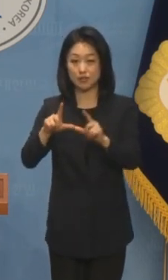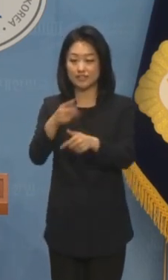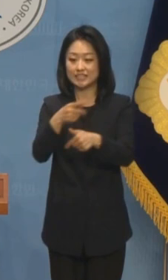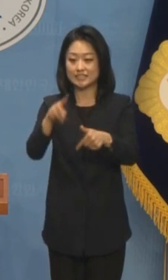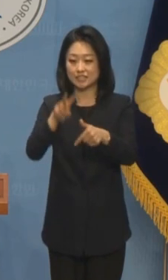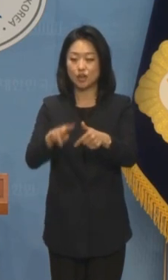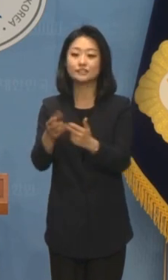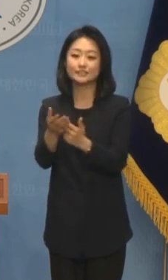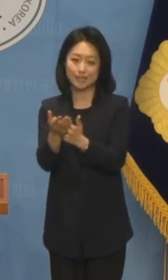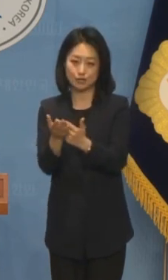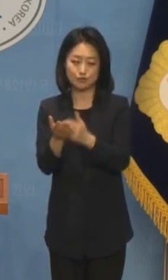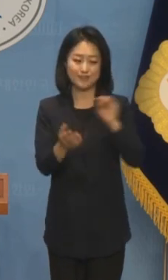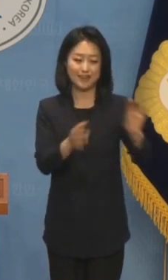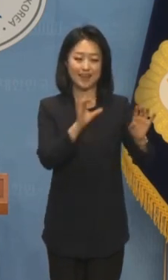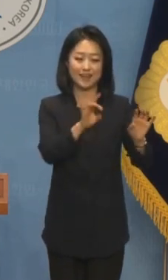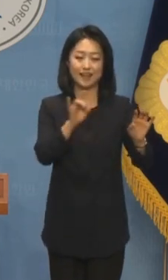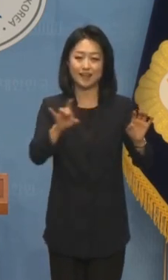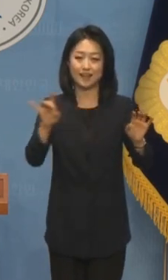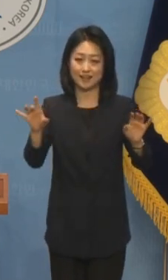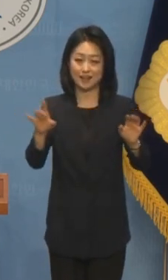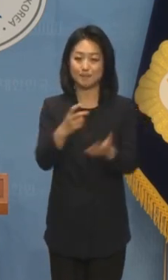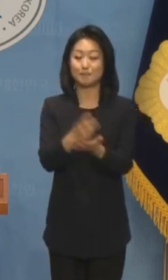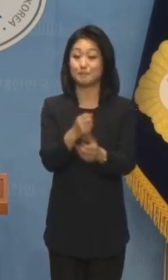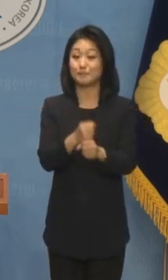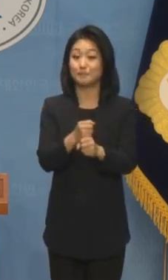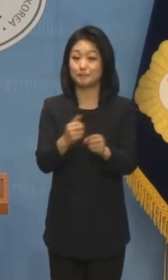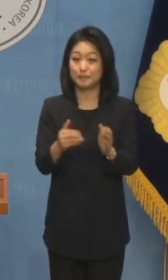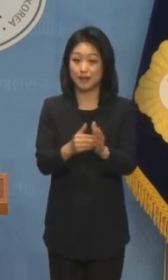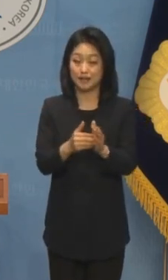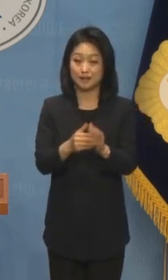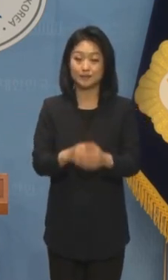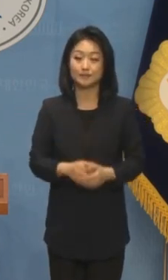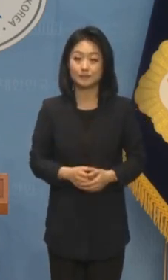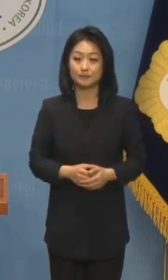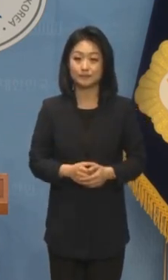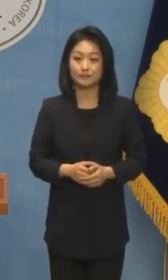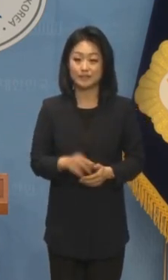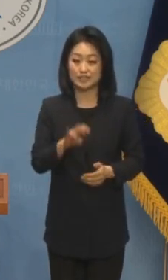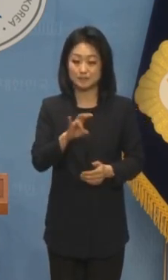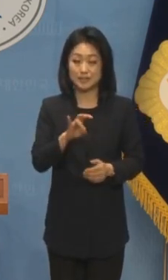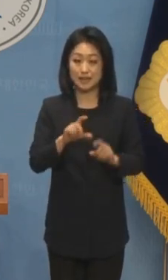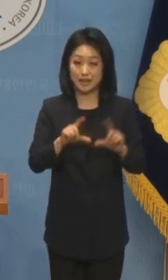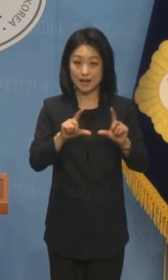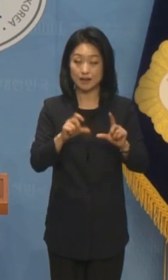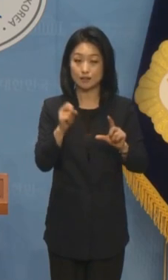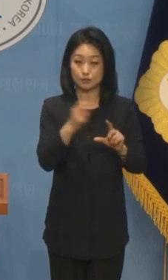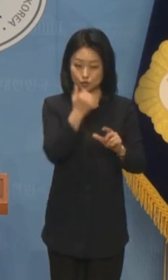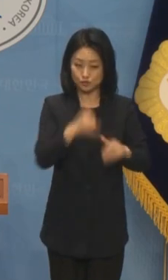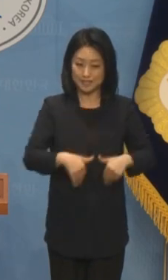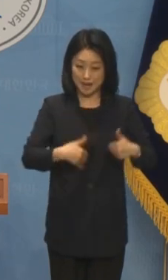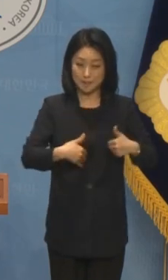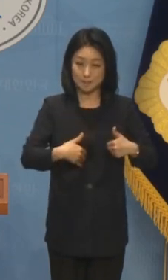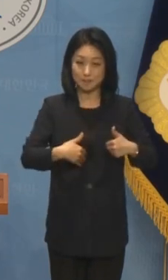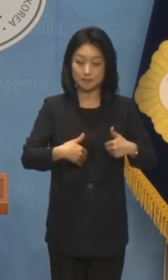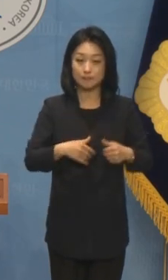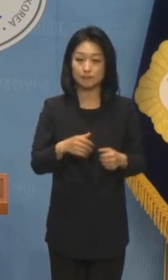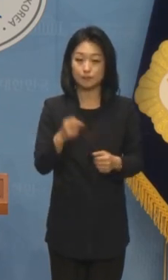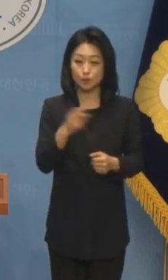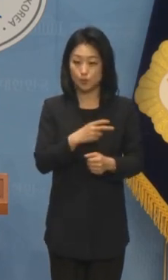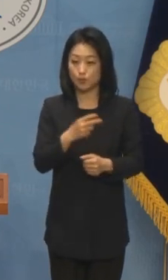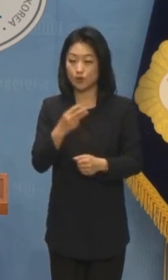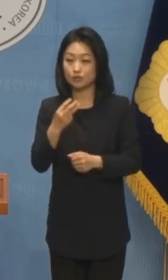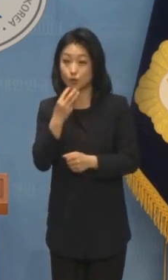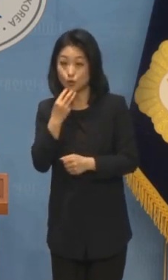인천과 제주에서 각각 제정되었습니다. 지난 24일 충남에 이어 26일 서울에서도